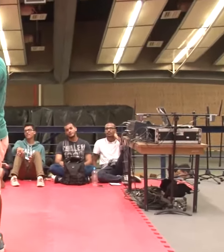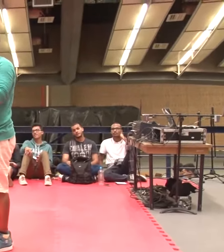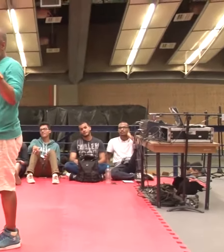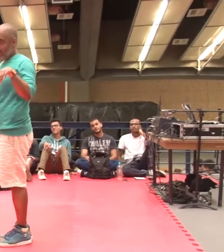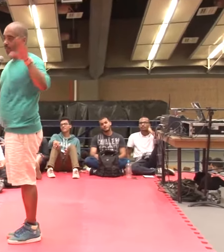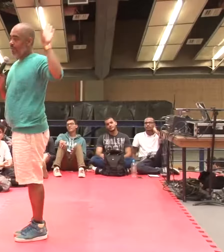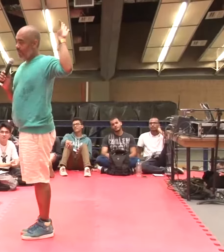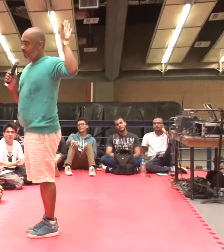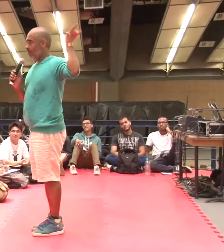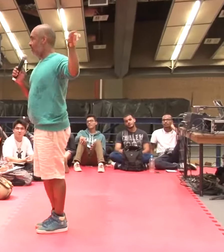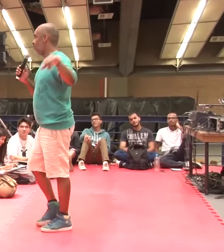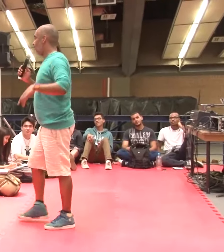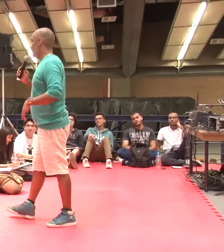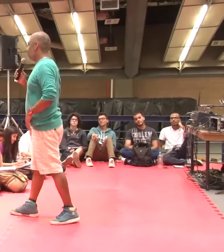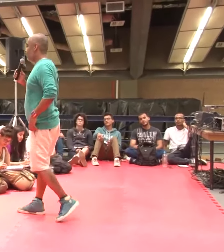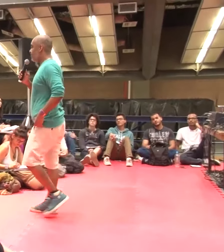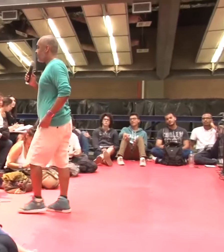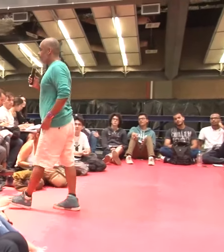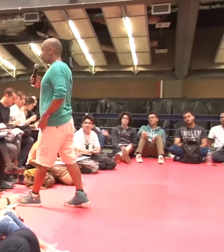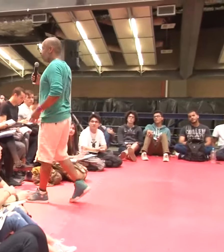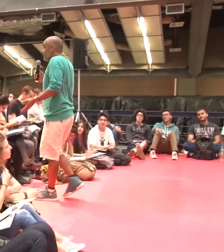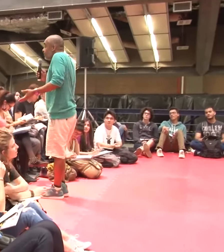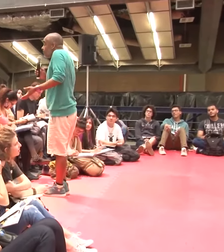Palhaçada do professor e dos alunos.